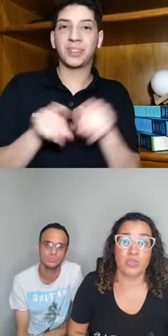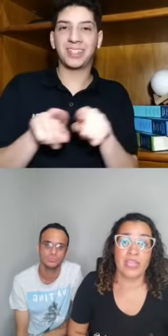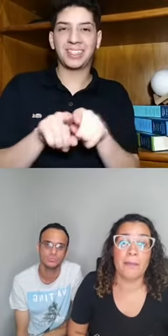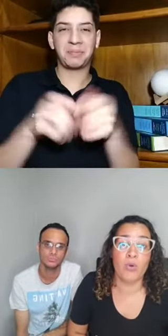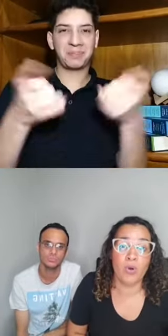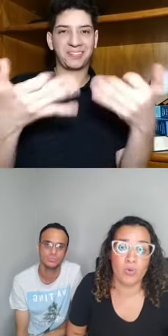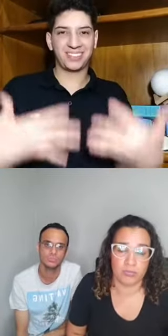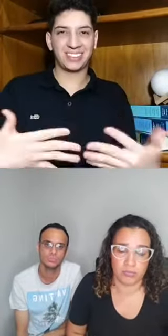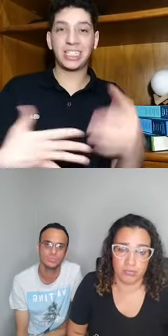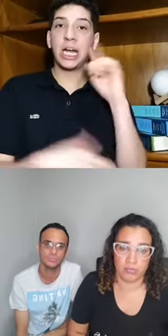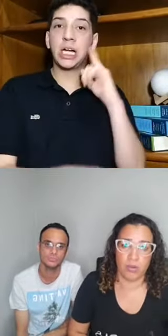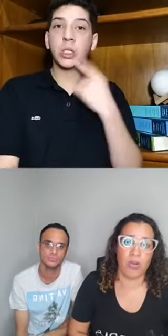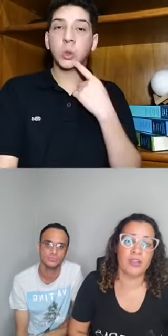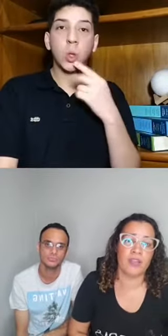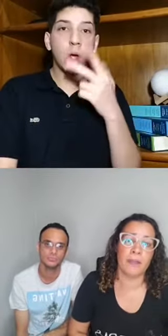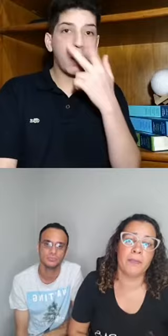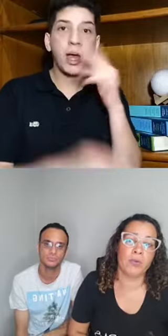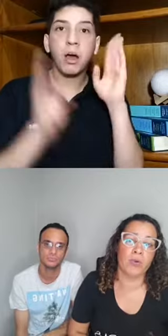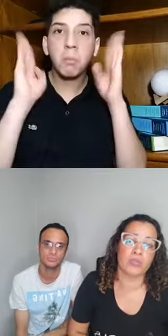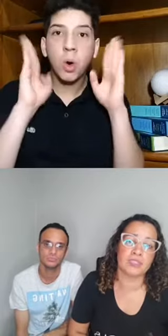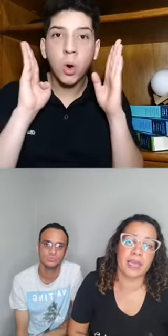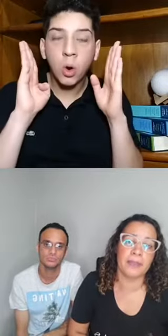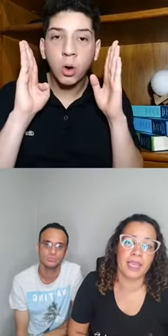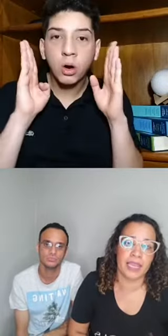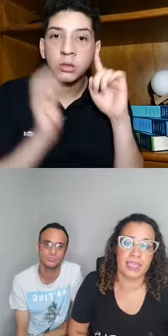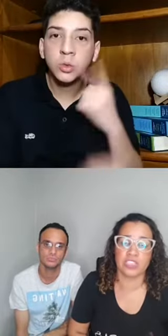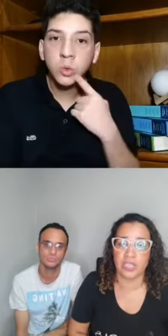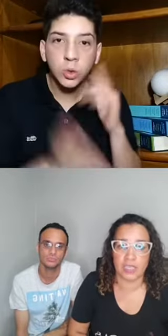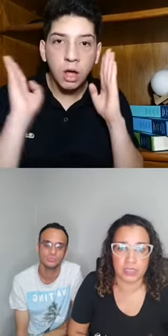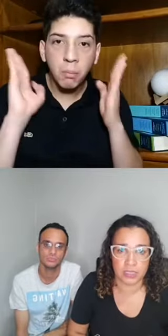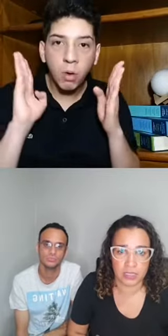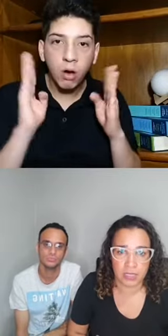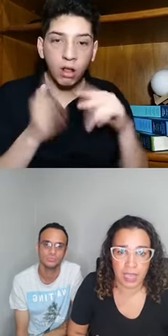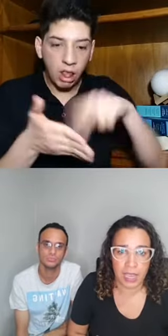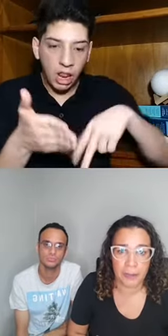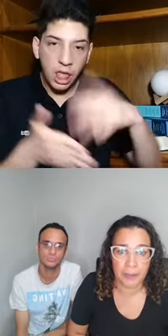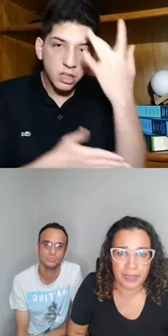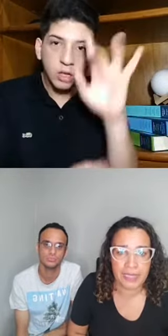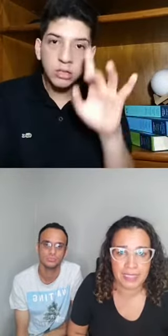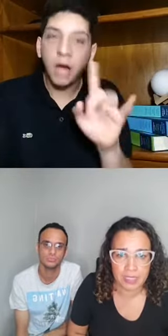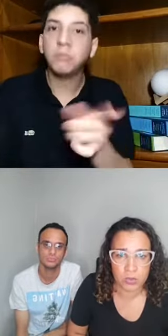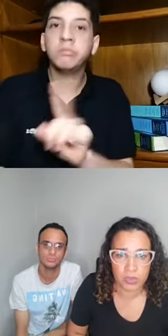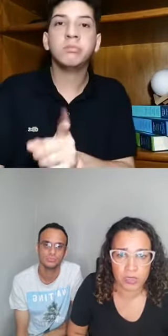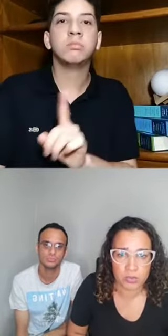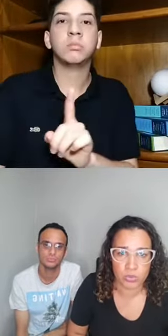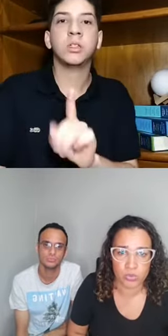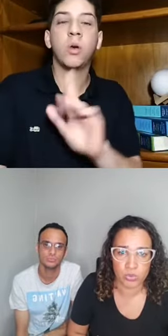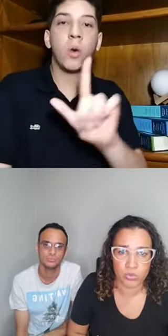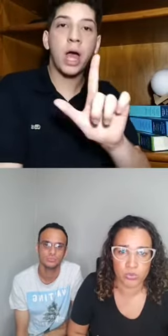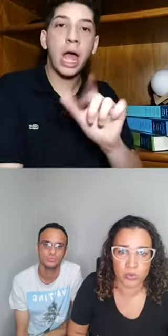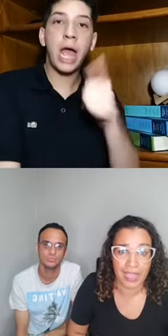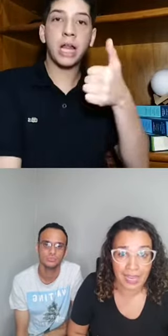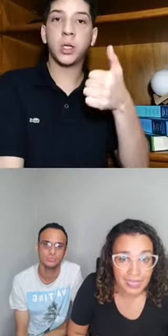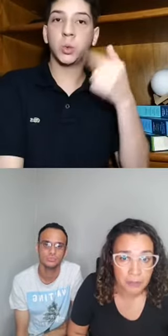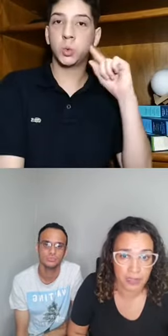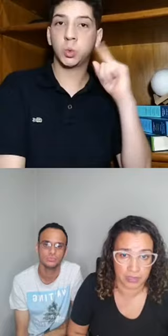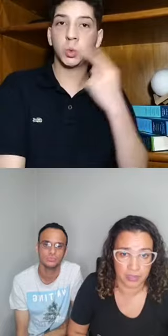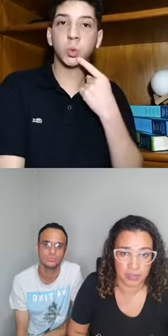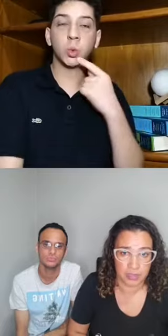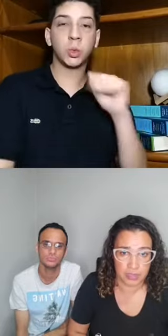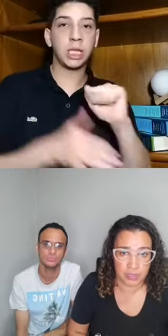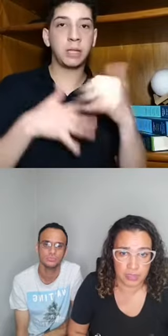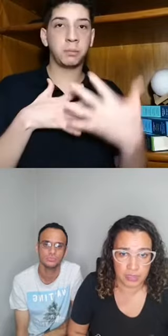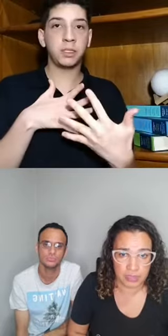que o surdo é burro. Ou dói burro, não sabe ler. Gente, a primeira língua do surdo é a